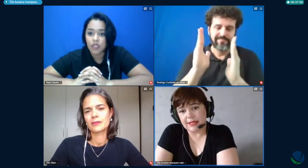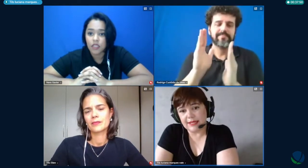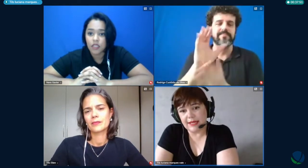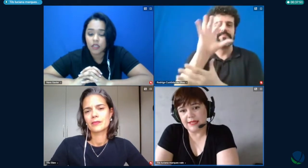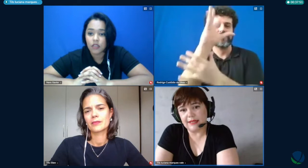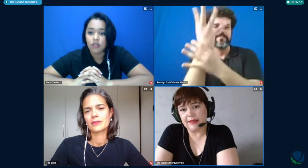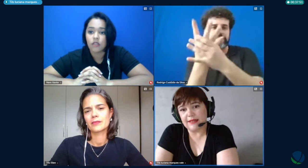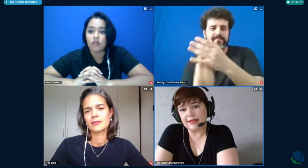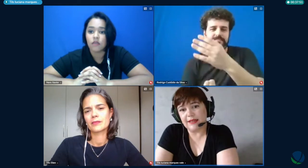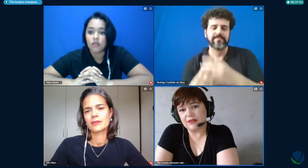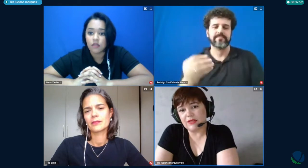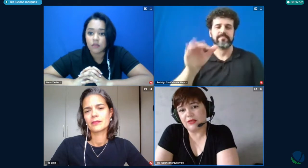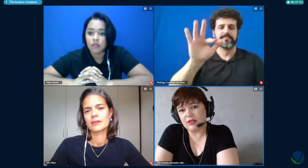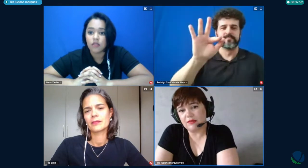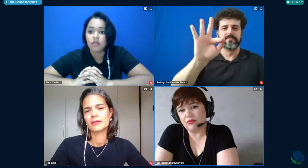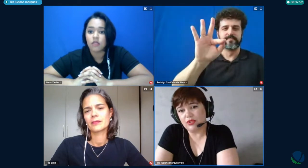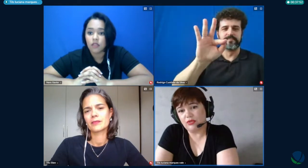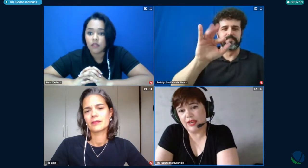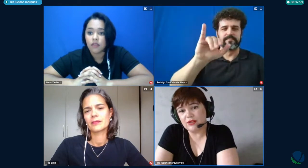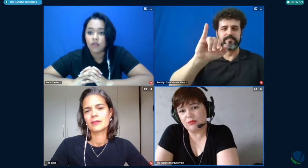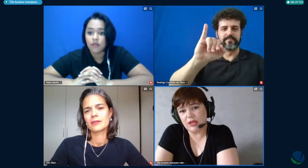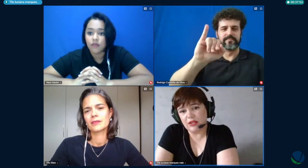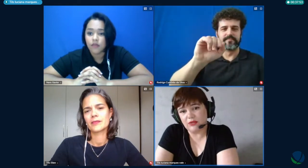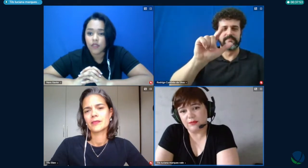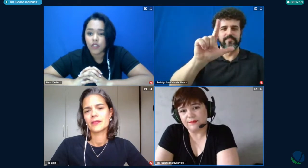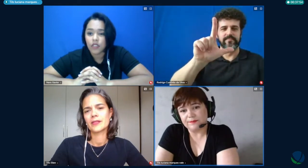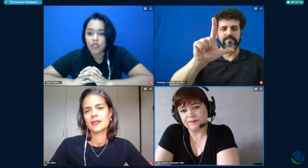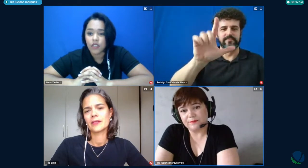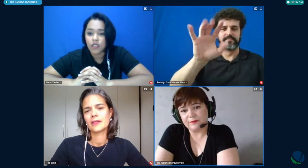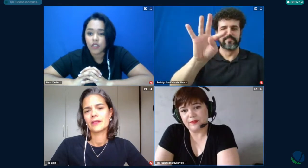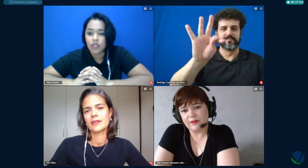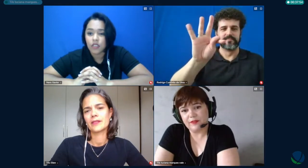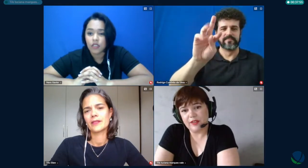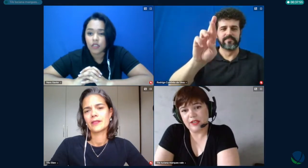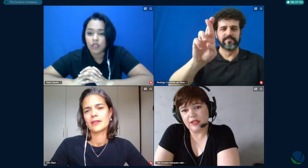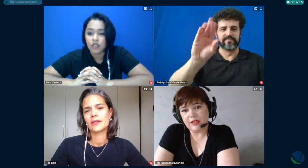também precisa trazer isso. Você trouxe muito resumido.